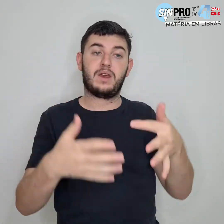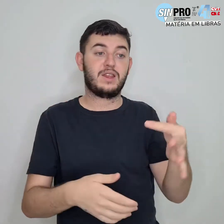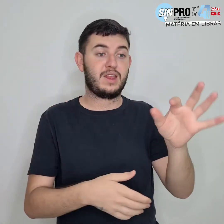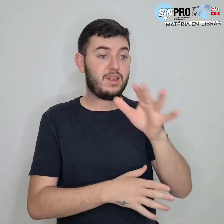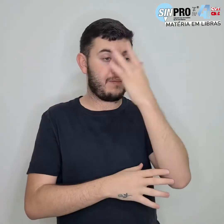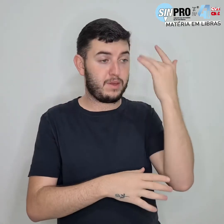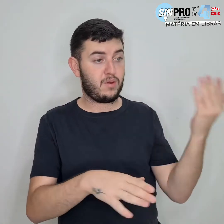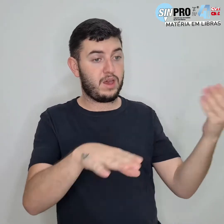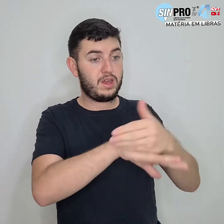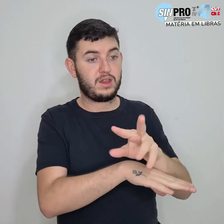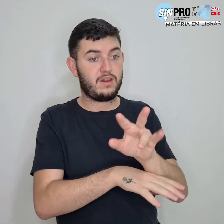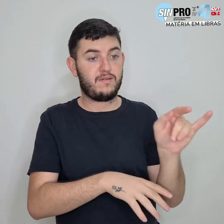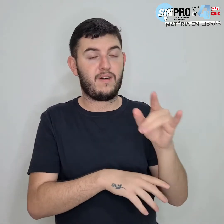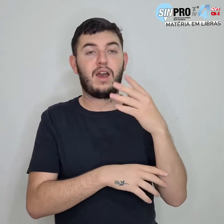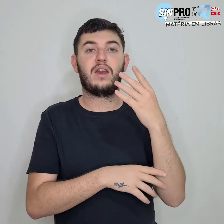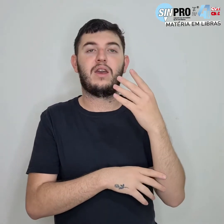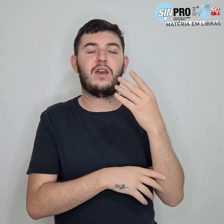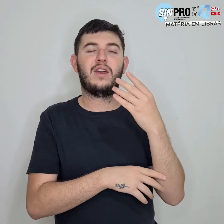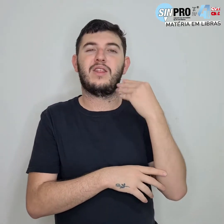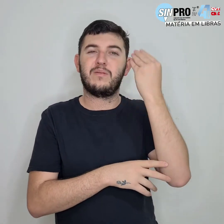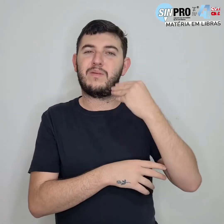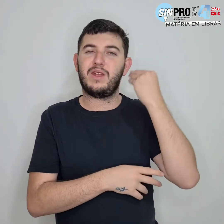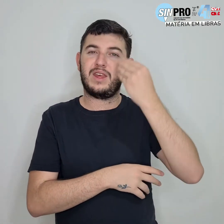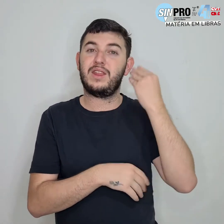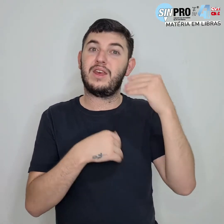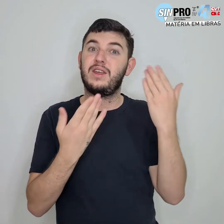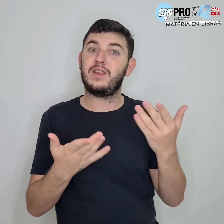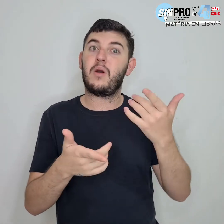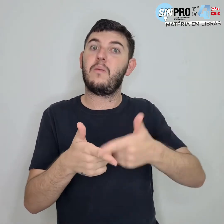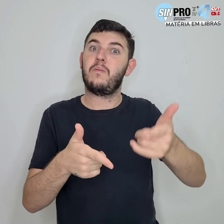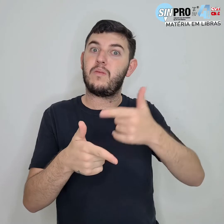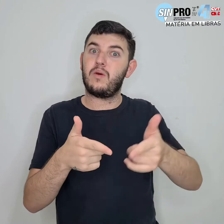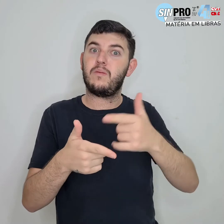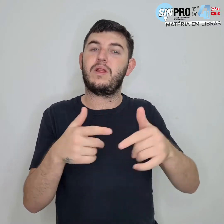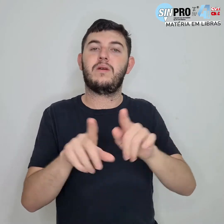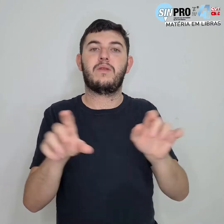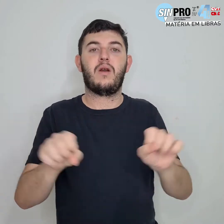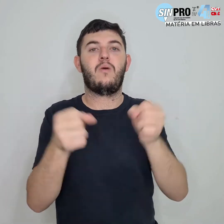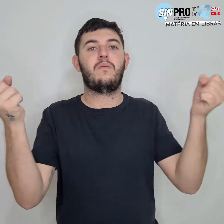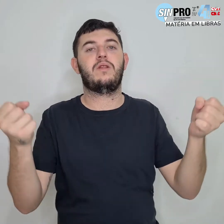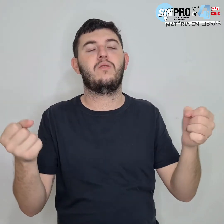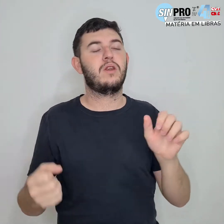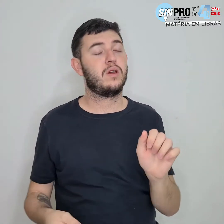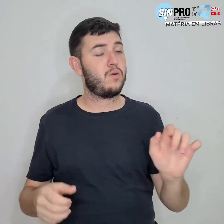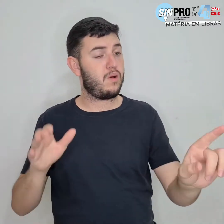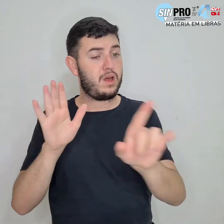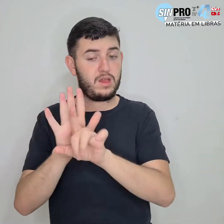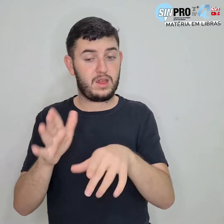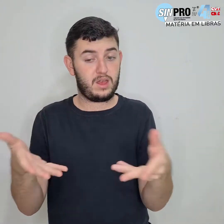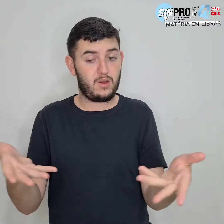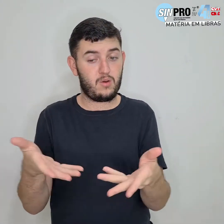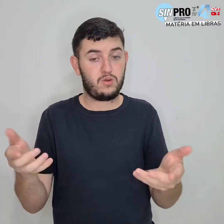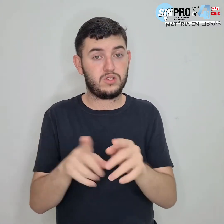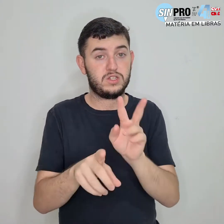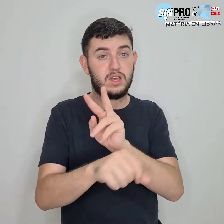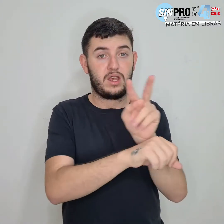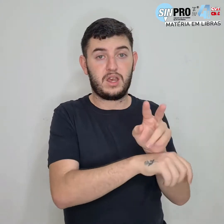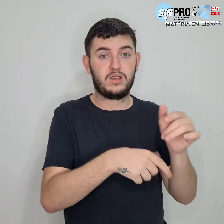de experiência. É aí que está o problema da ruptura com as atuais leis que regem a relação trabalhista no serviço